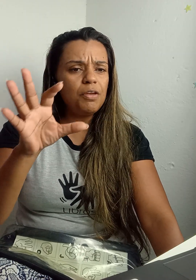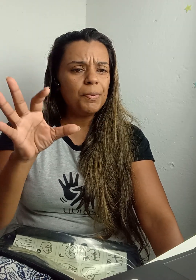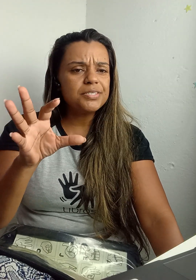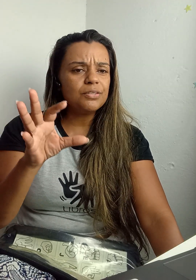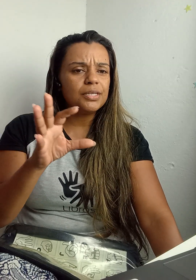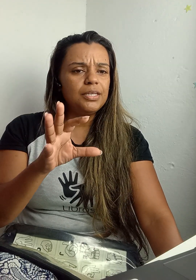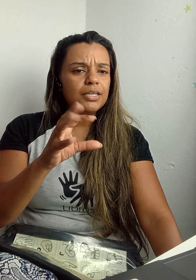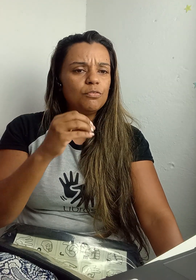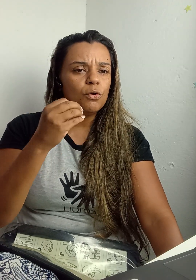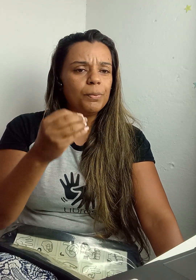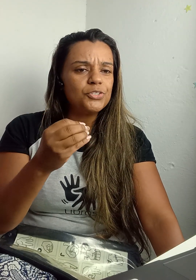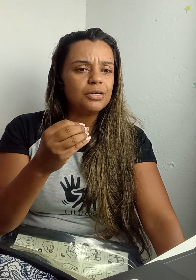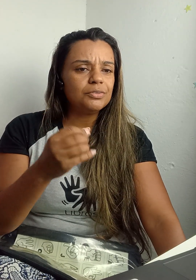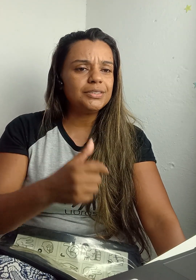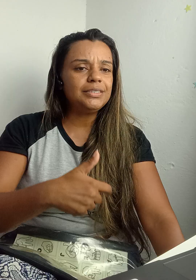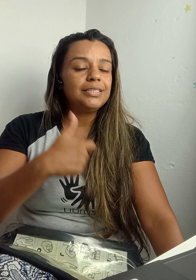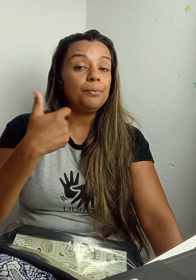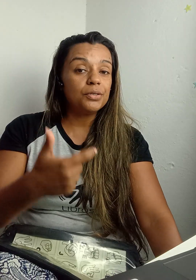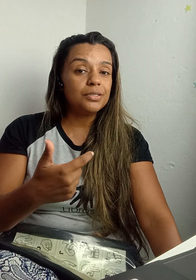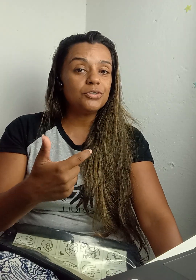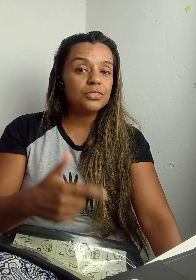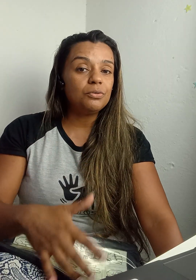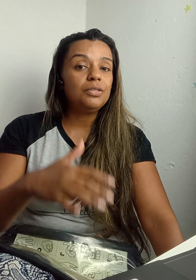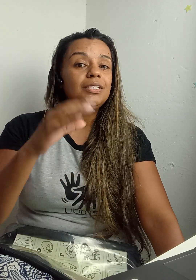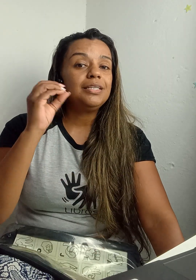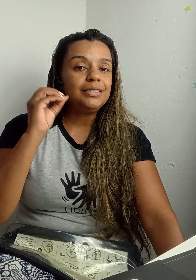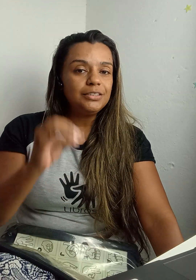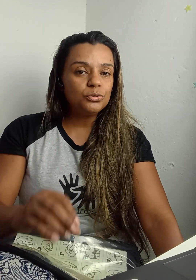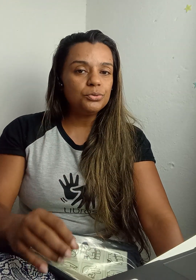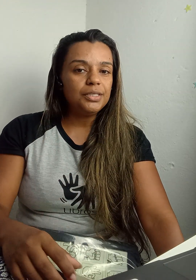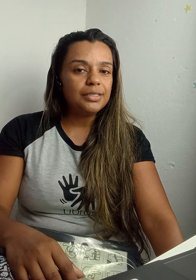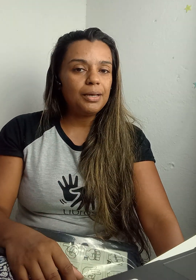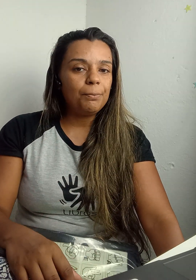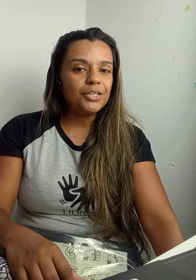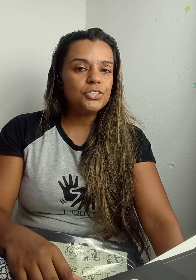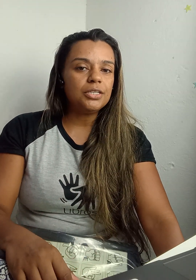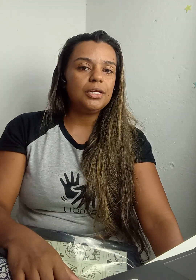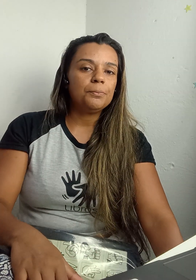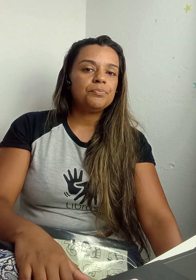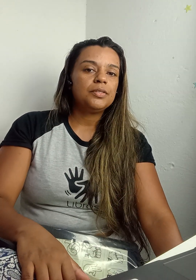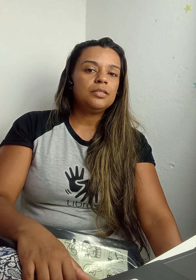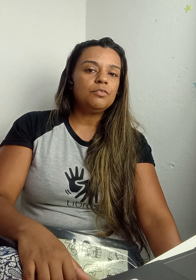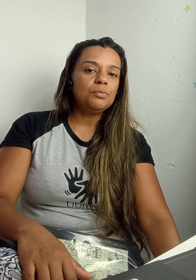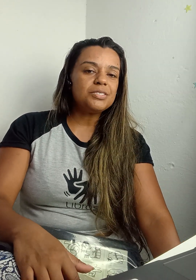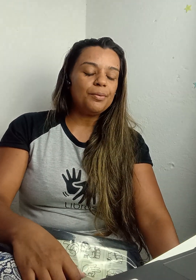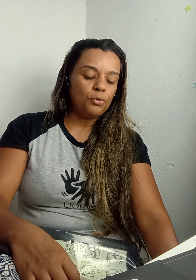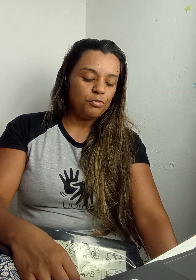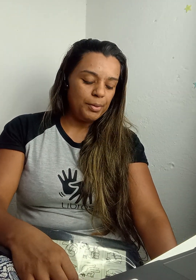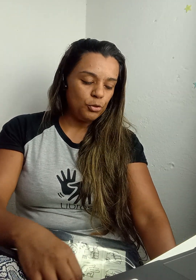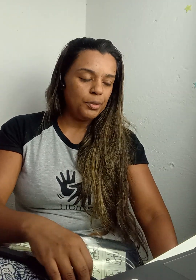venho passando aqui, que eu vou compartilhar com vocês, é importante. Então, estudem, tá? Pratiquem. Então, vamos lá para o alfabeto